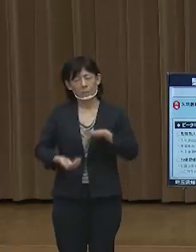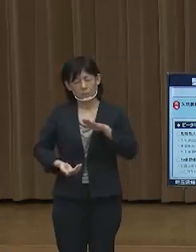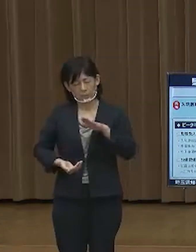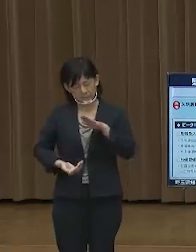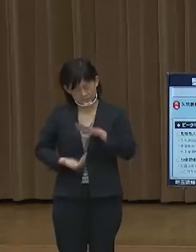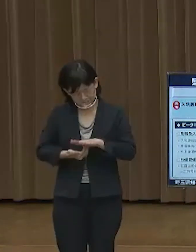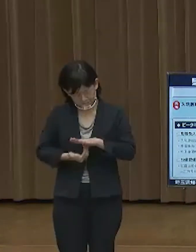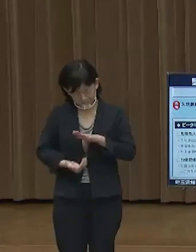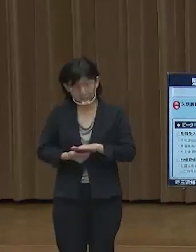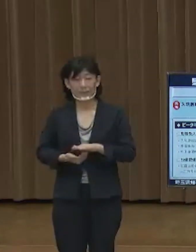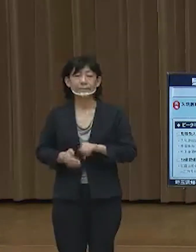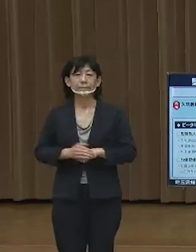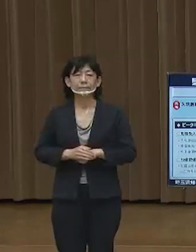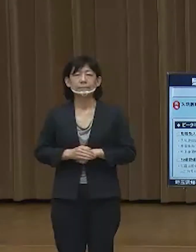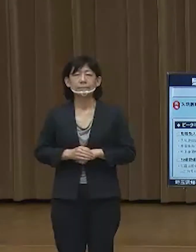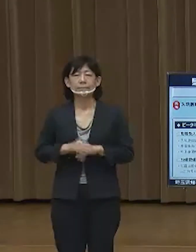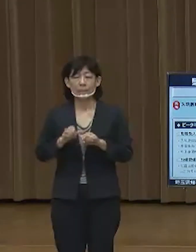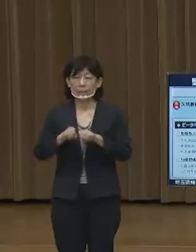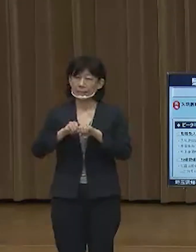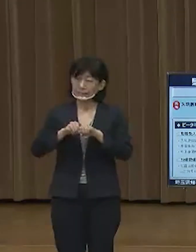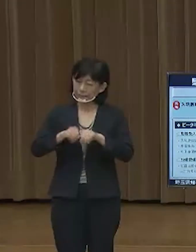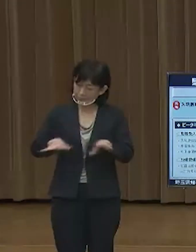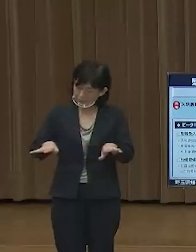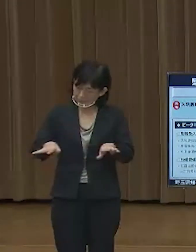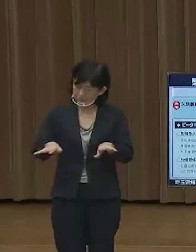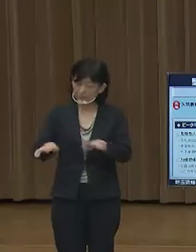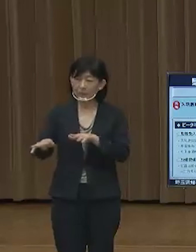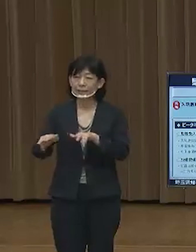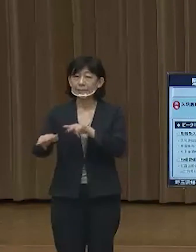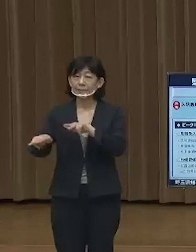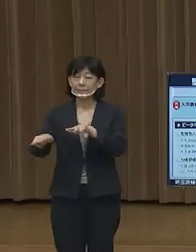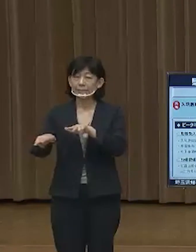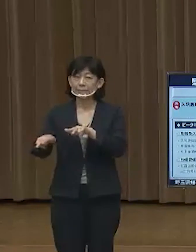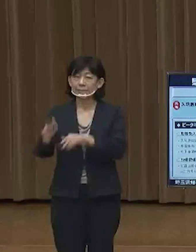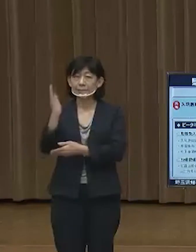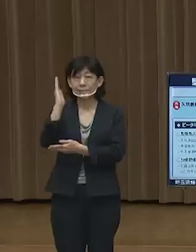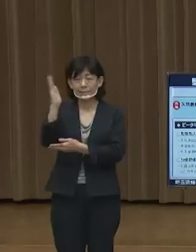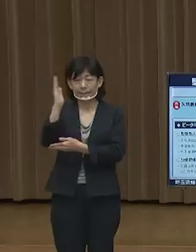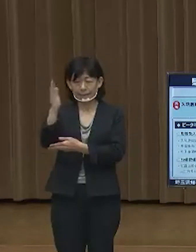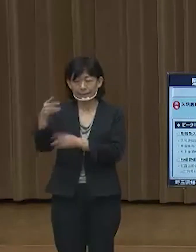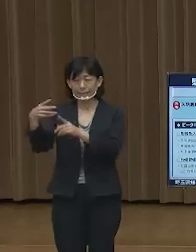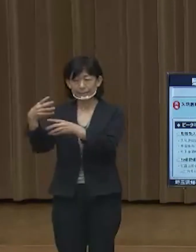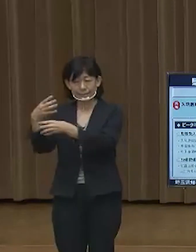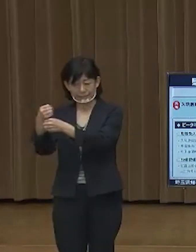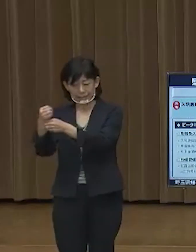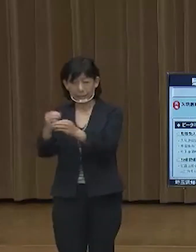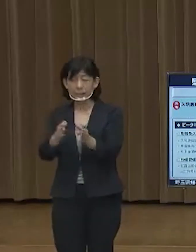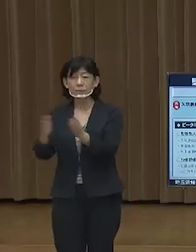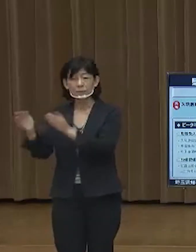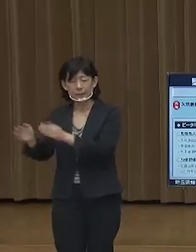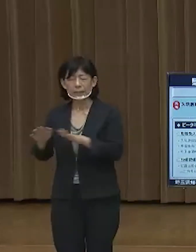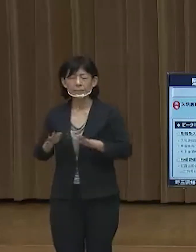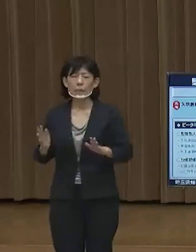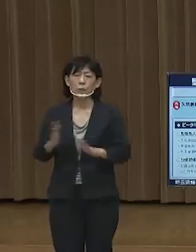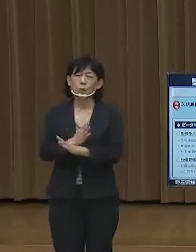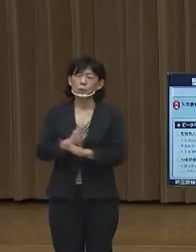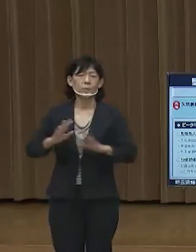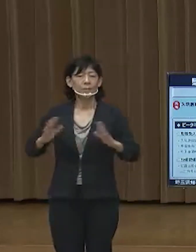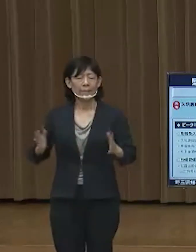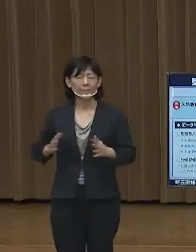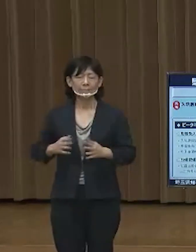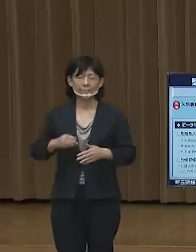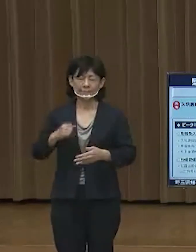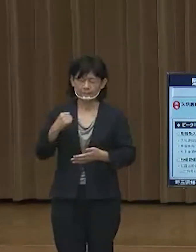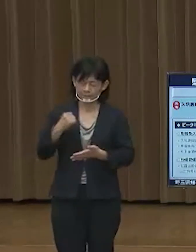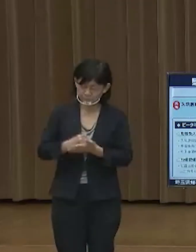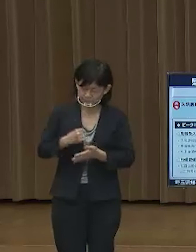ては解散も政治的日程は別としてもですね、とにかくそんな余裕がある状況ではありませんし、